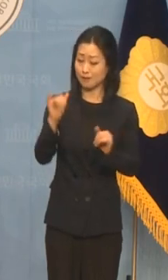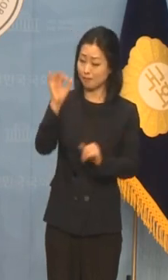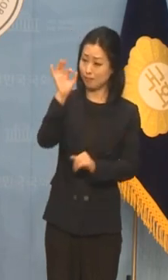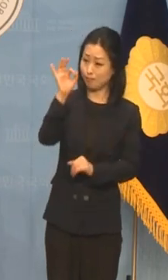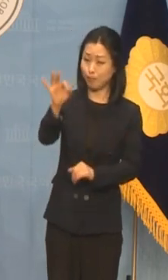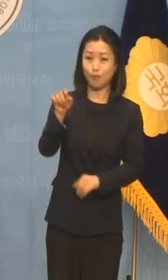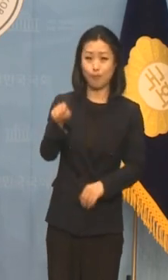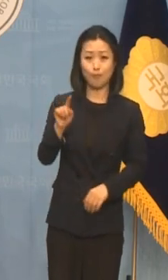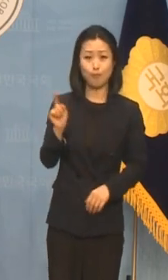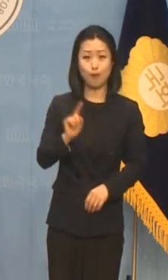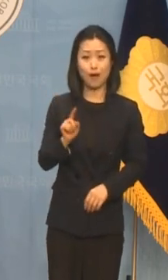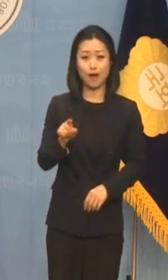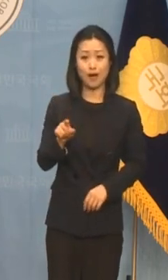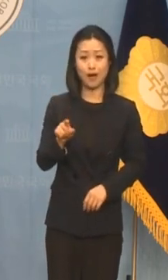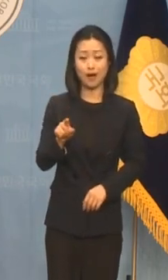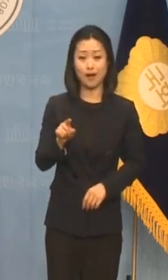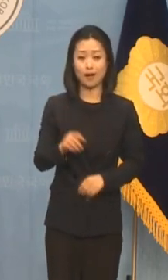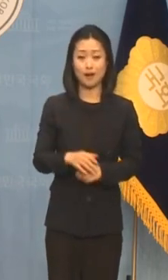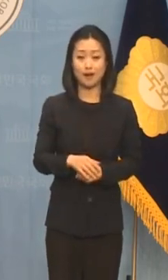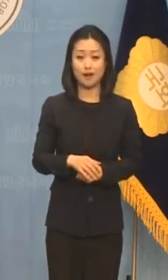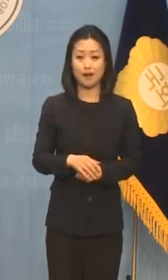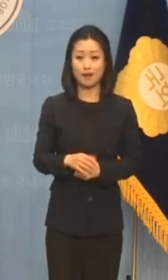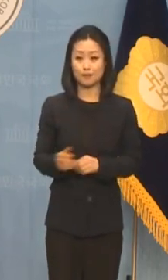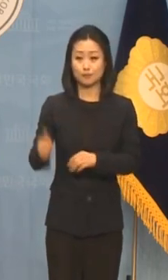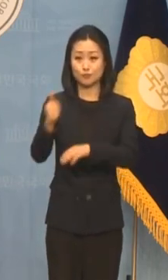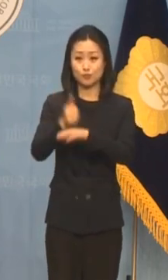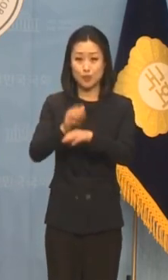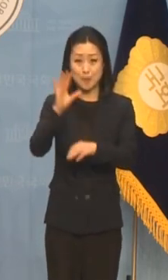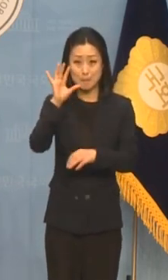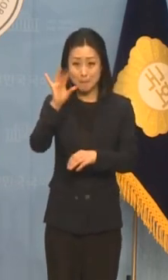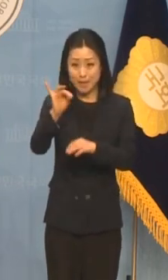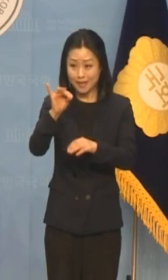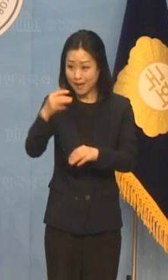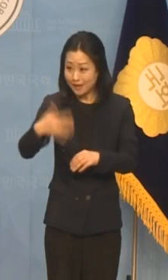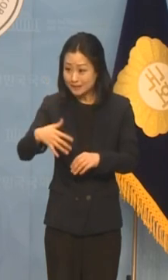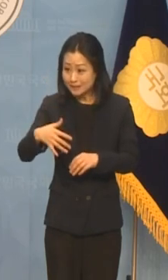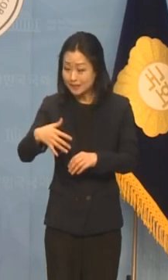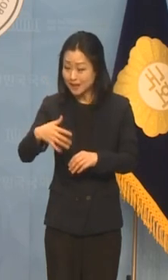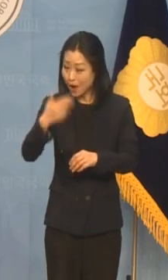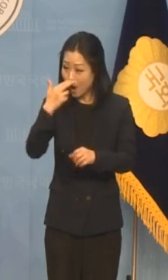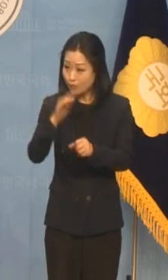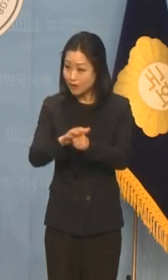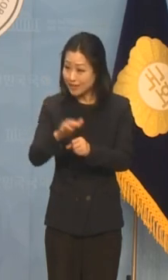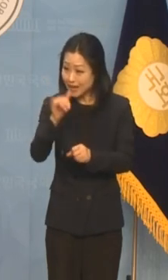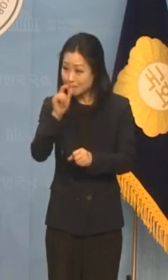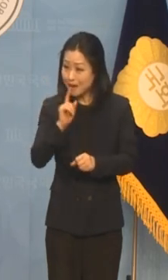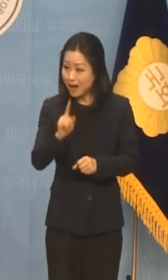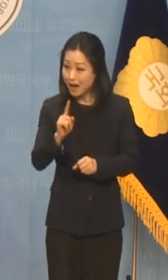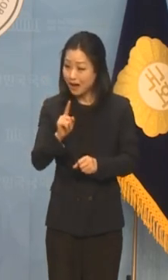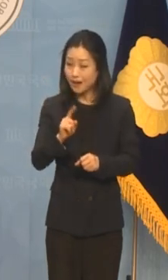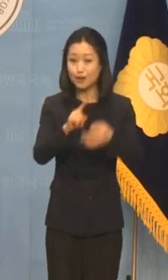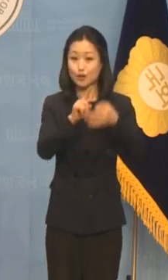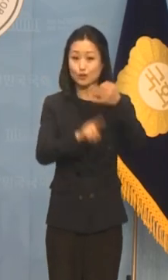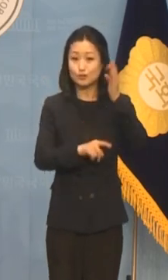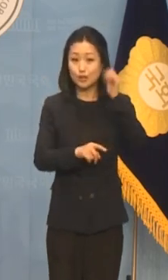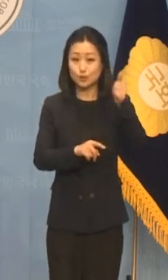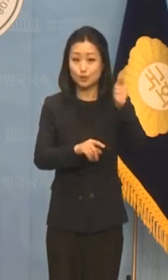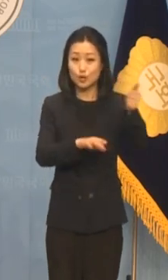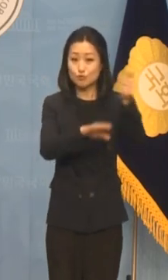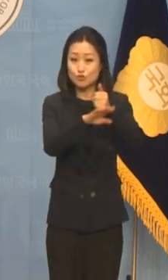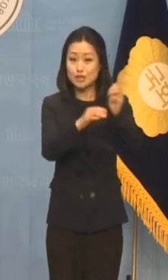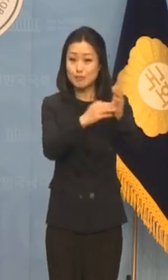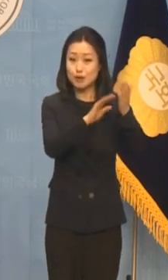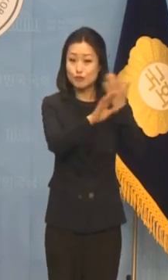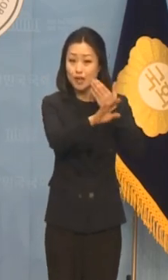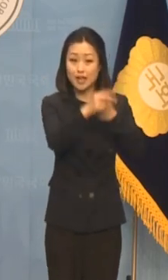것입니까 100일도 안 되었다고 너무 억울하다고 주장하는데 윤석열 대통령 취임 이후